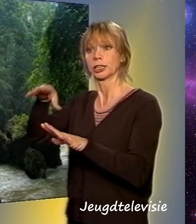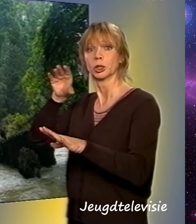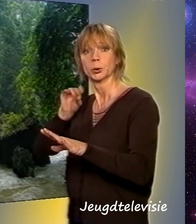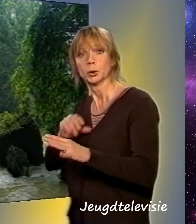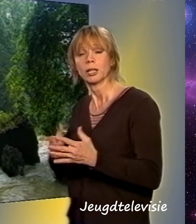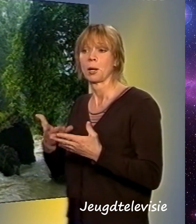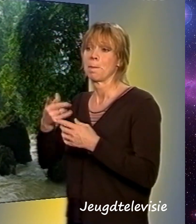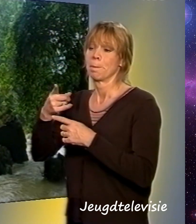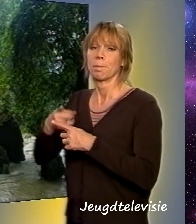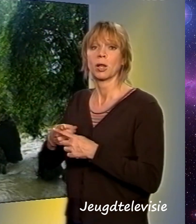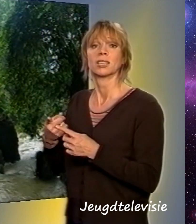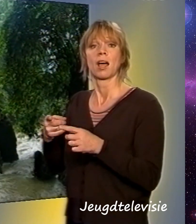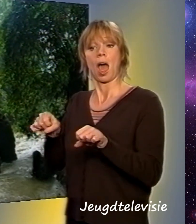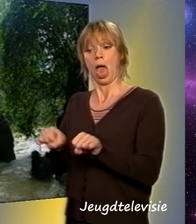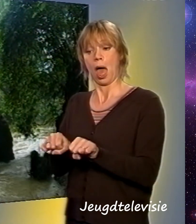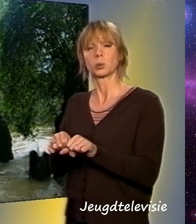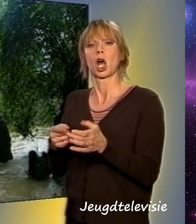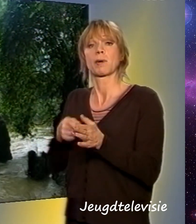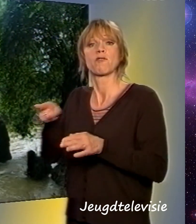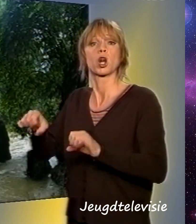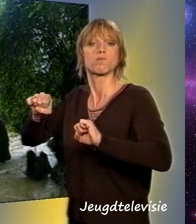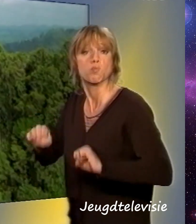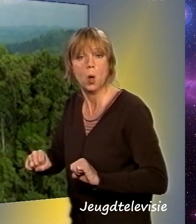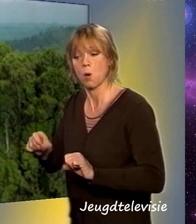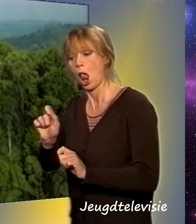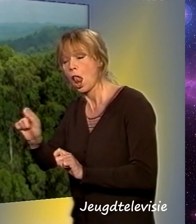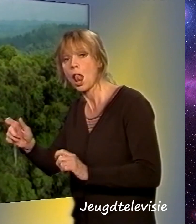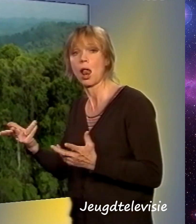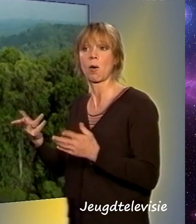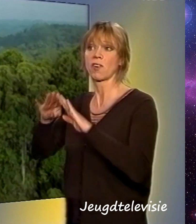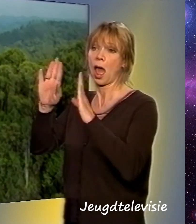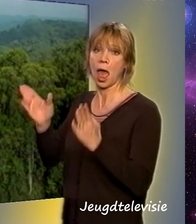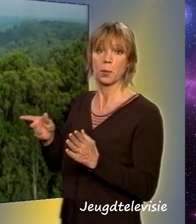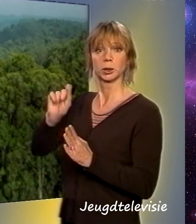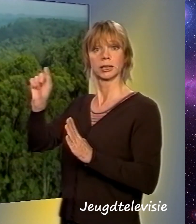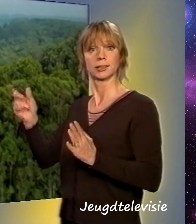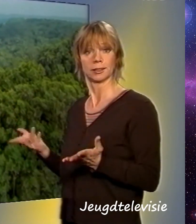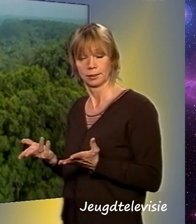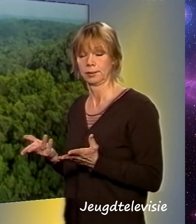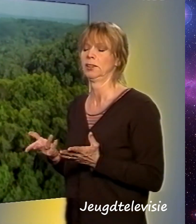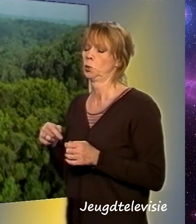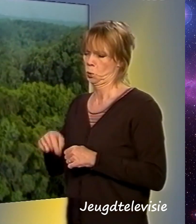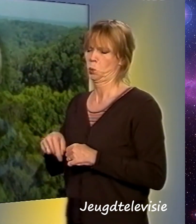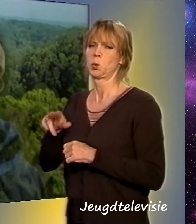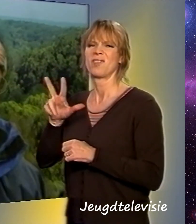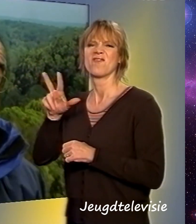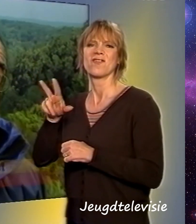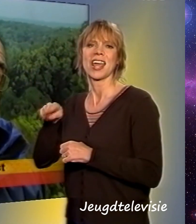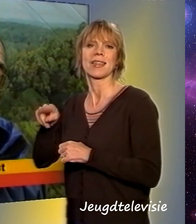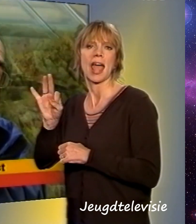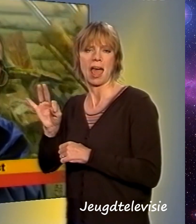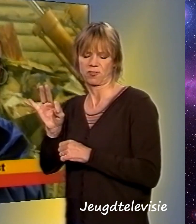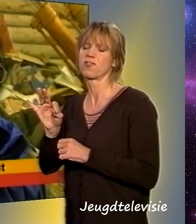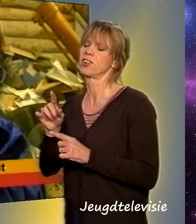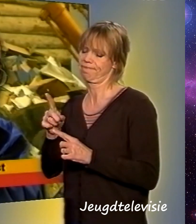en de maken van het hout natuurlijk meubels in huizen bijvoorbeeld het wnf kom nu in actie brabant fabrieken praten